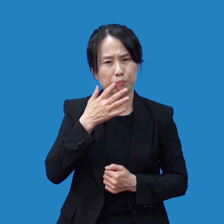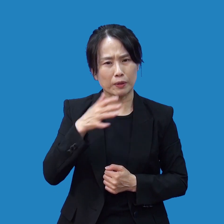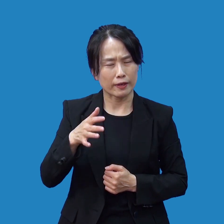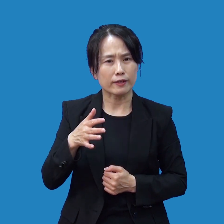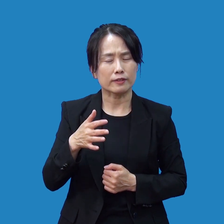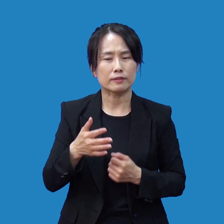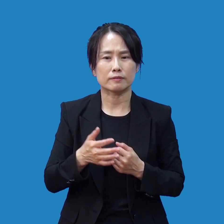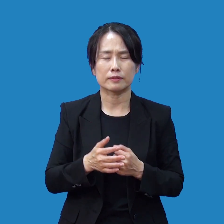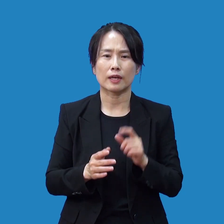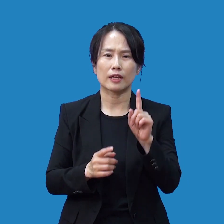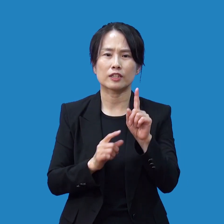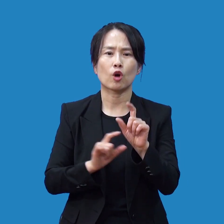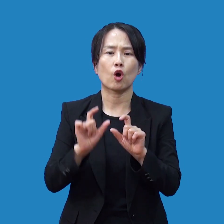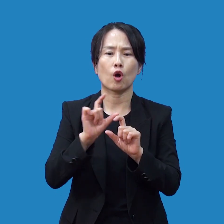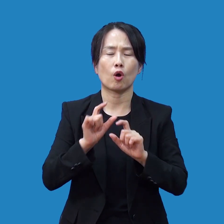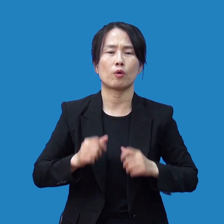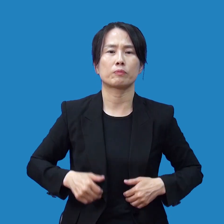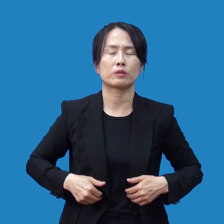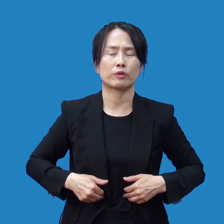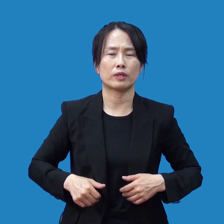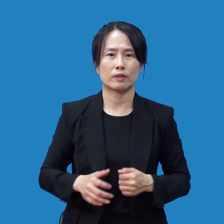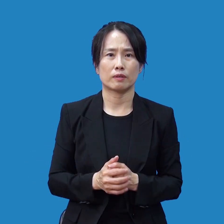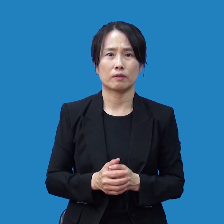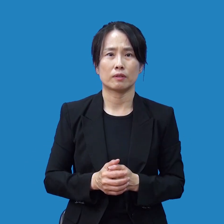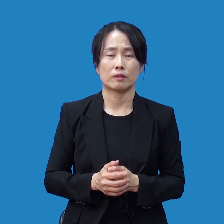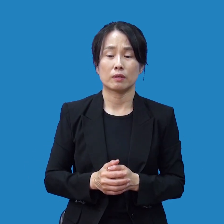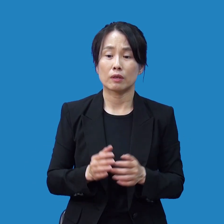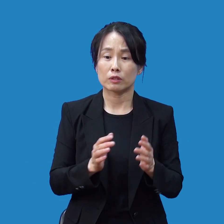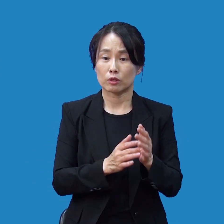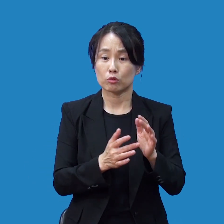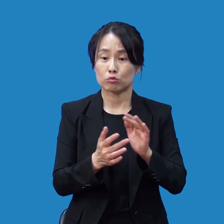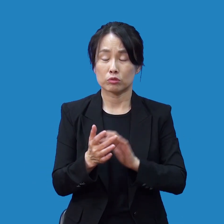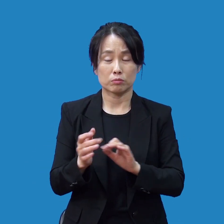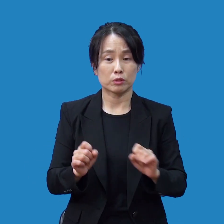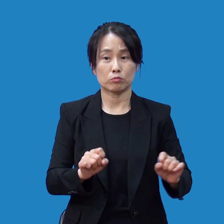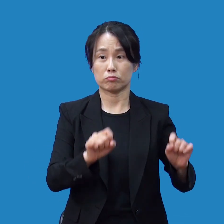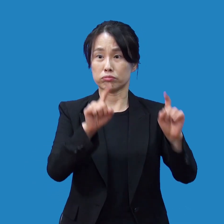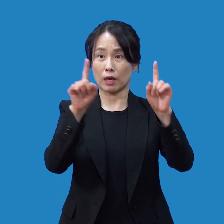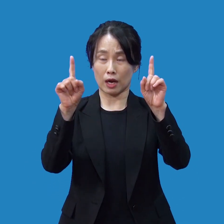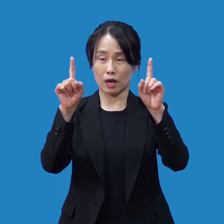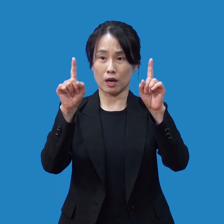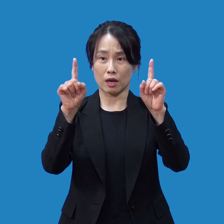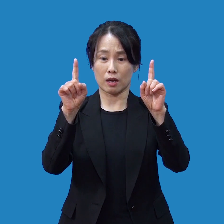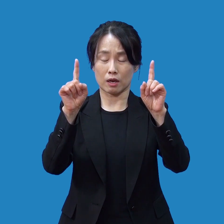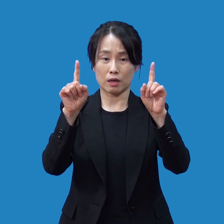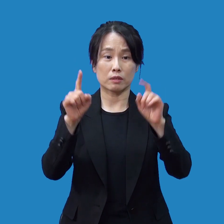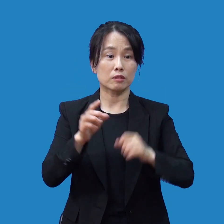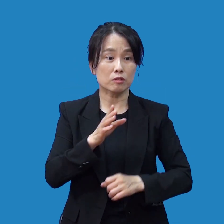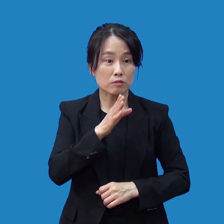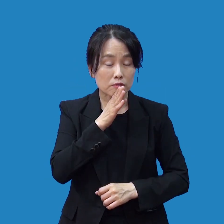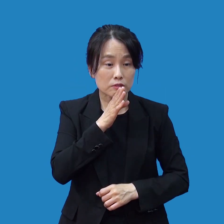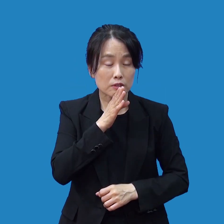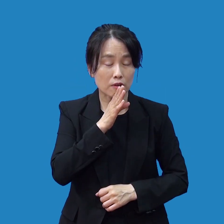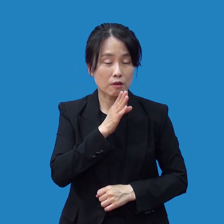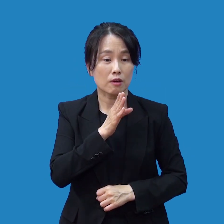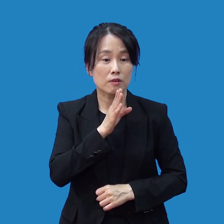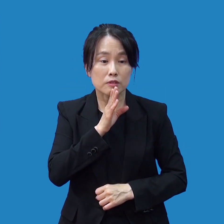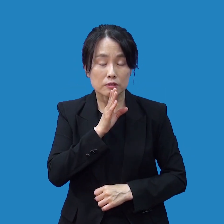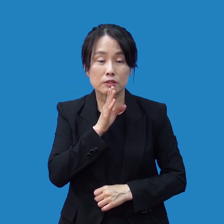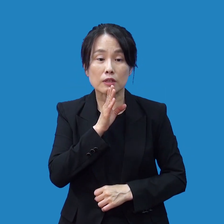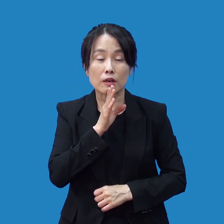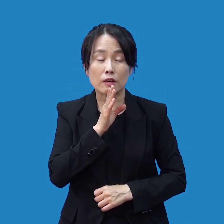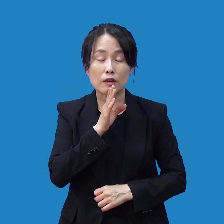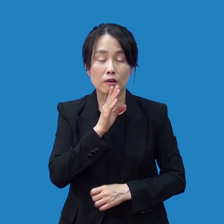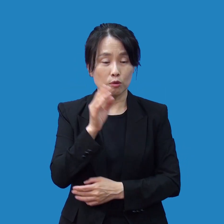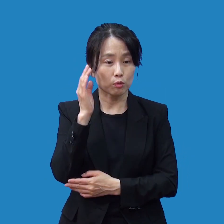불충분합니다. 하나 더 나아가야 됩니다. 예수님이 부활하셨다, 이것이 만약 사실이라고 이렇게